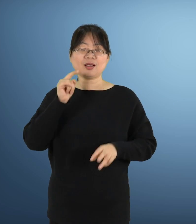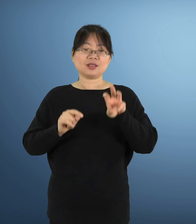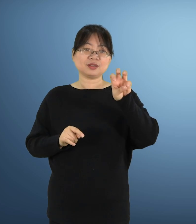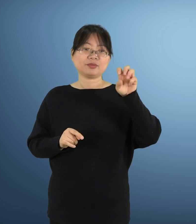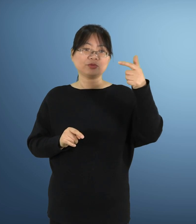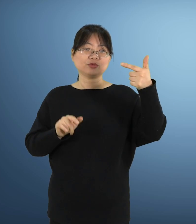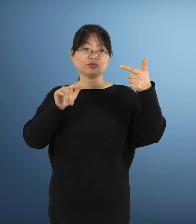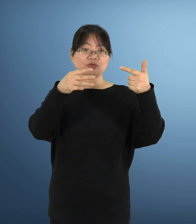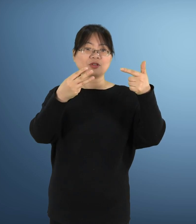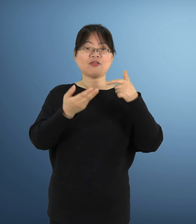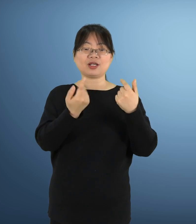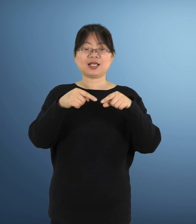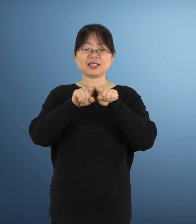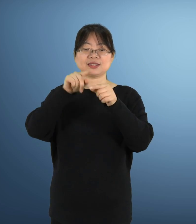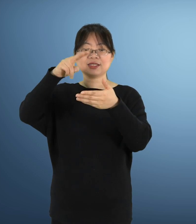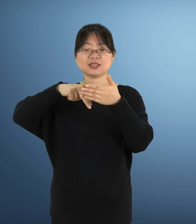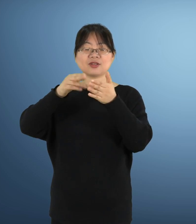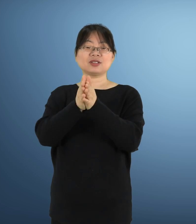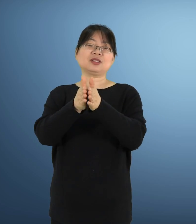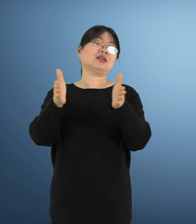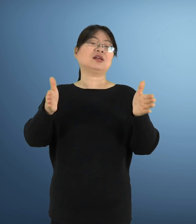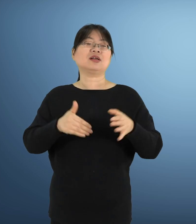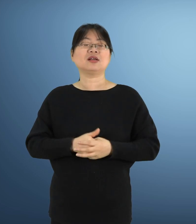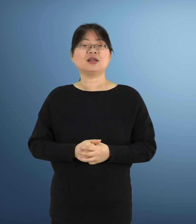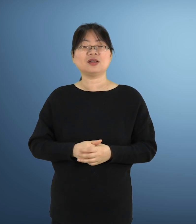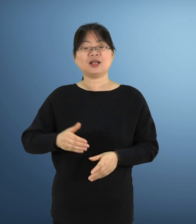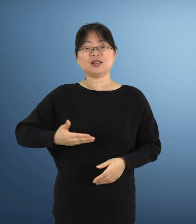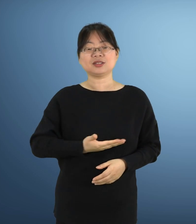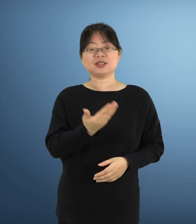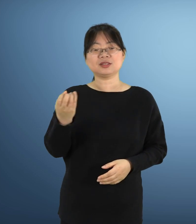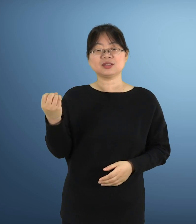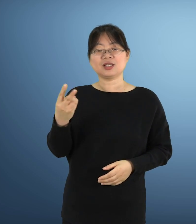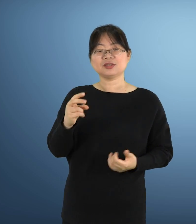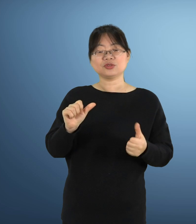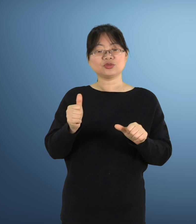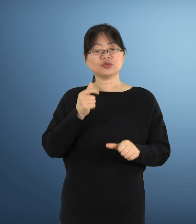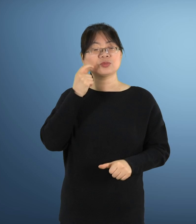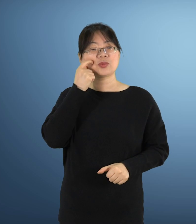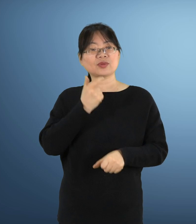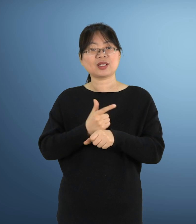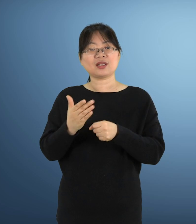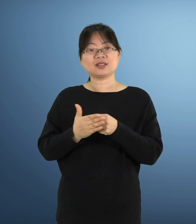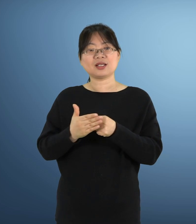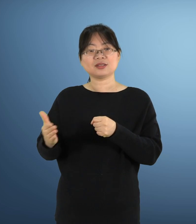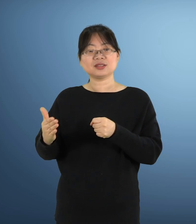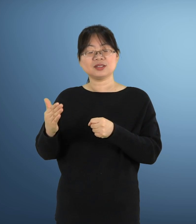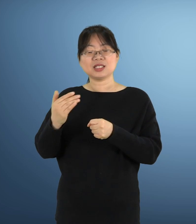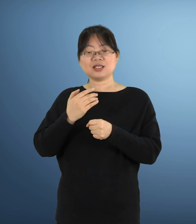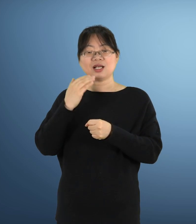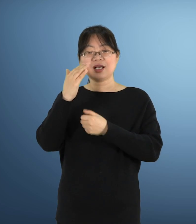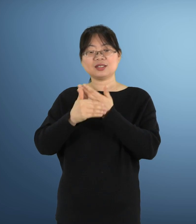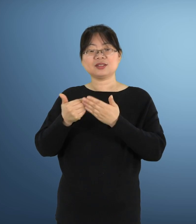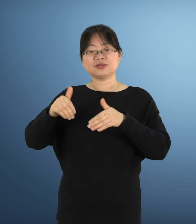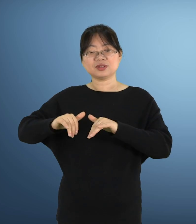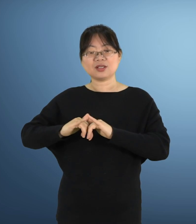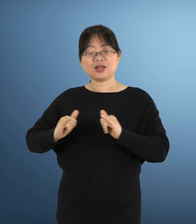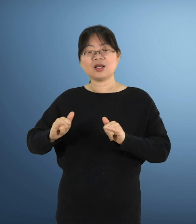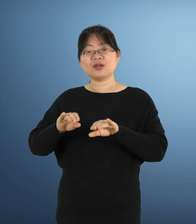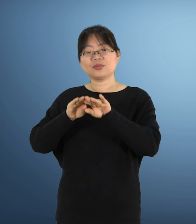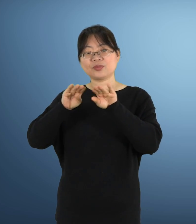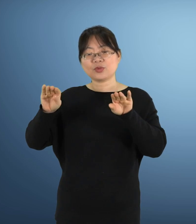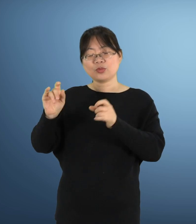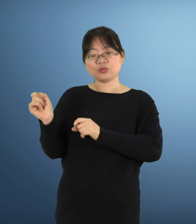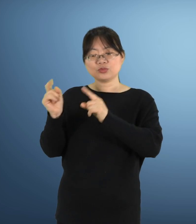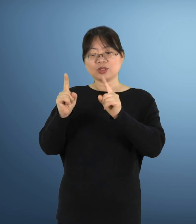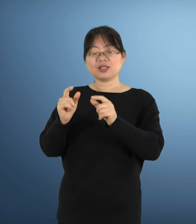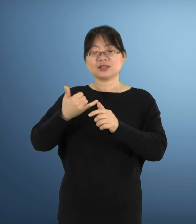36절 한번 여러분들이 같이 읽읍시다. 시작. 그들은 다시 죽을 수도 없나니 이는 천사와 동등이요 부활의